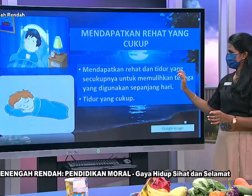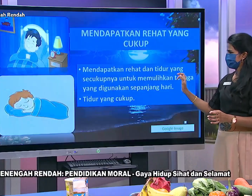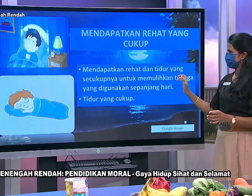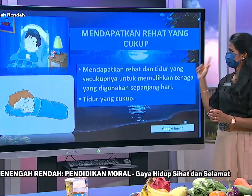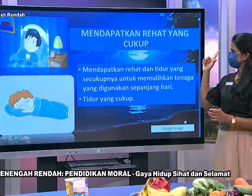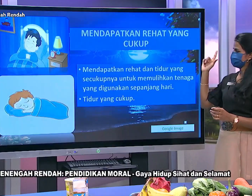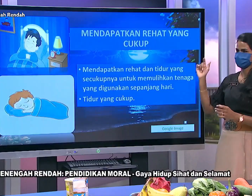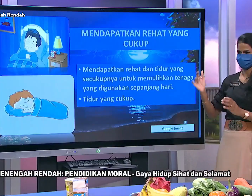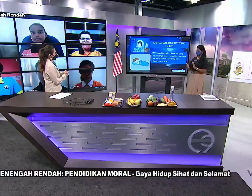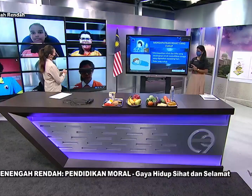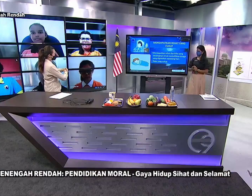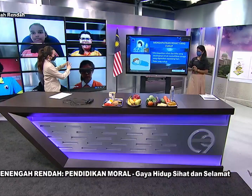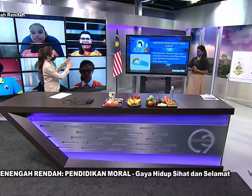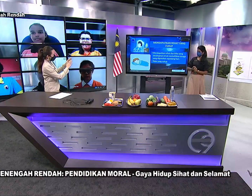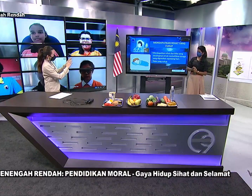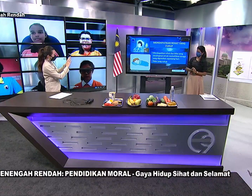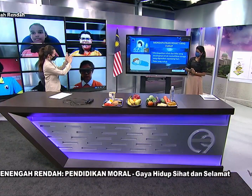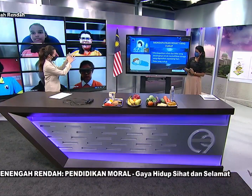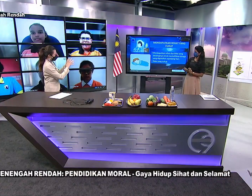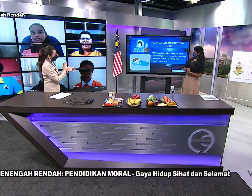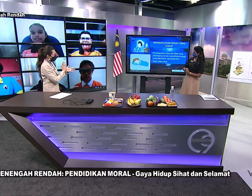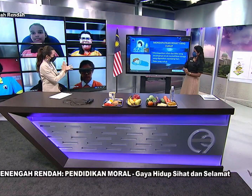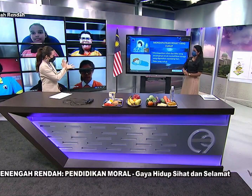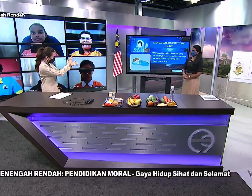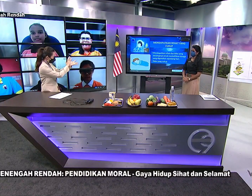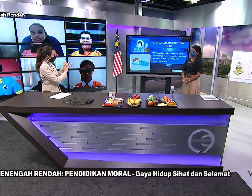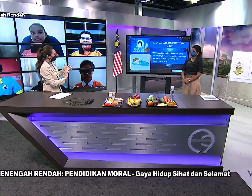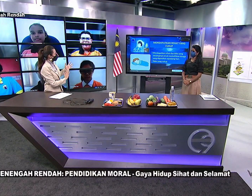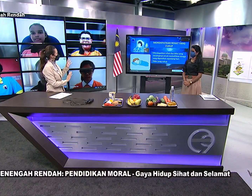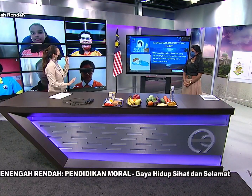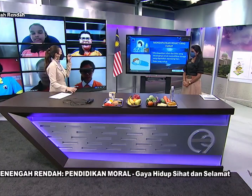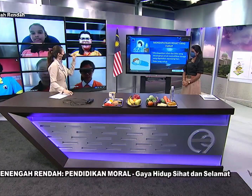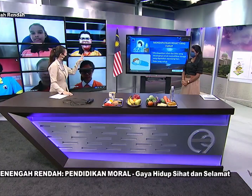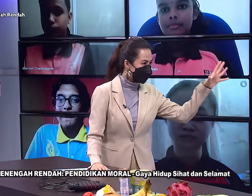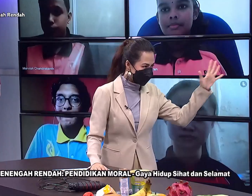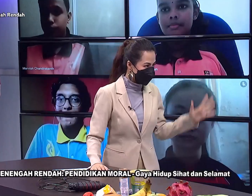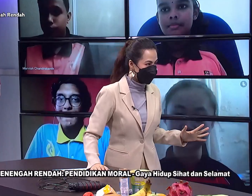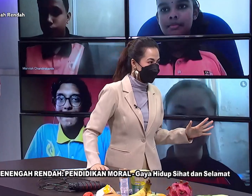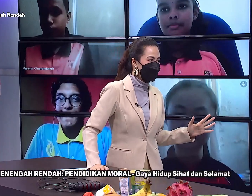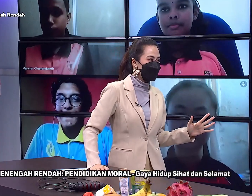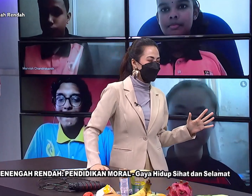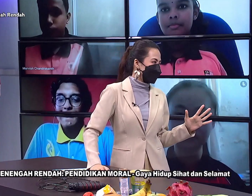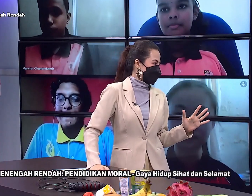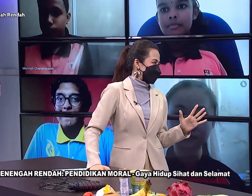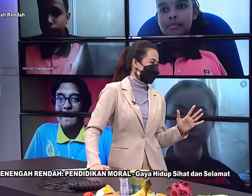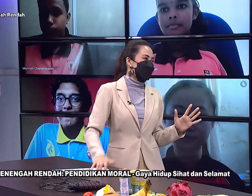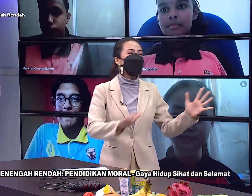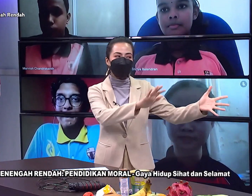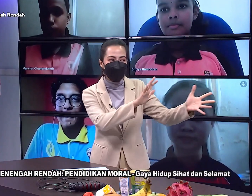Okey. Baik. Okey, cikgu. Ya. Sebelum kita cerita dan belajar lanjut mengenai rehat yang cukup ni. Yes. Saya rasa kita kena ada